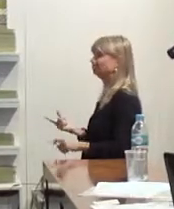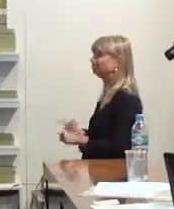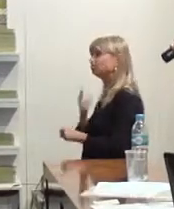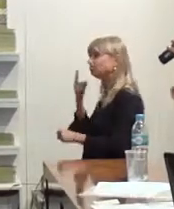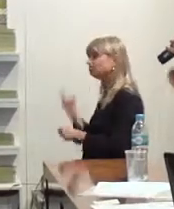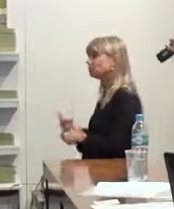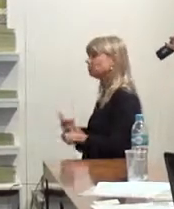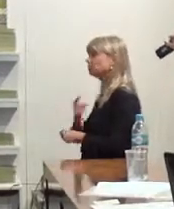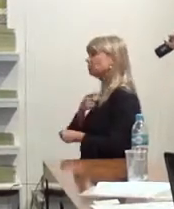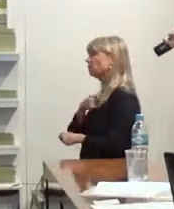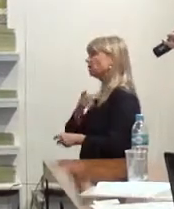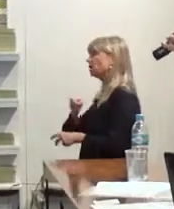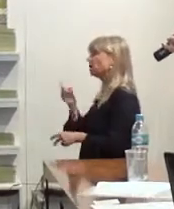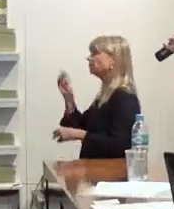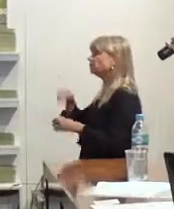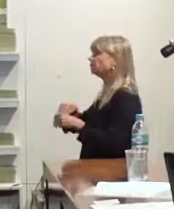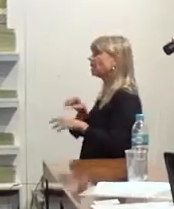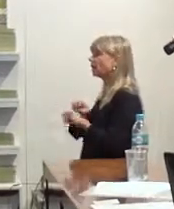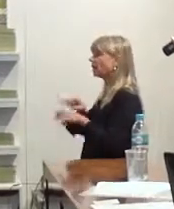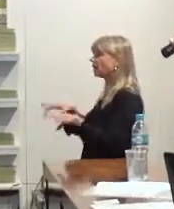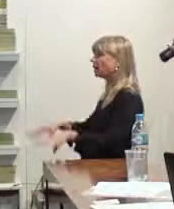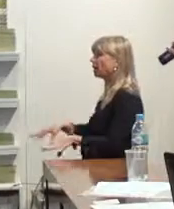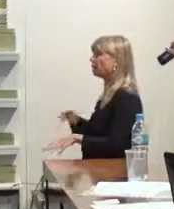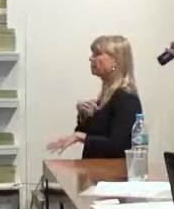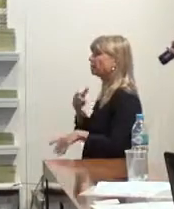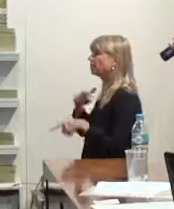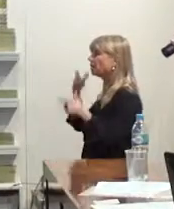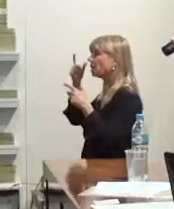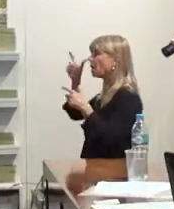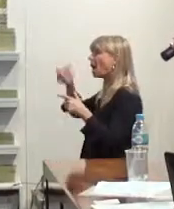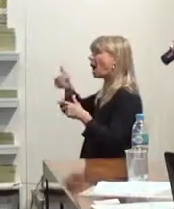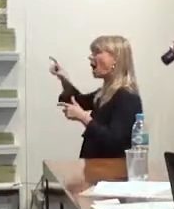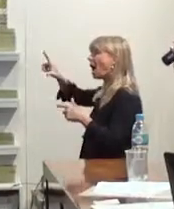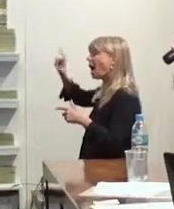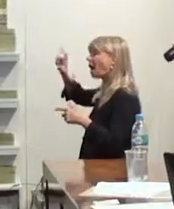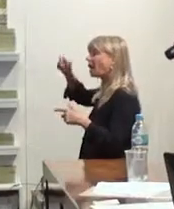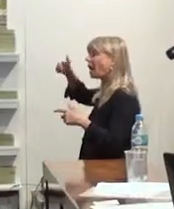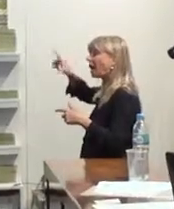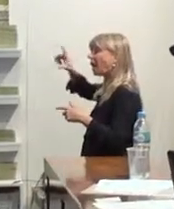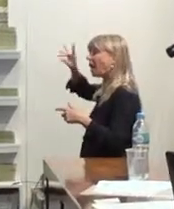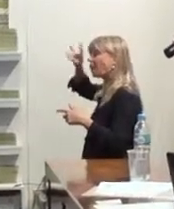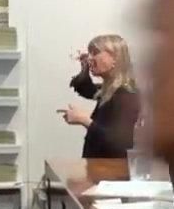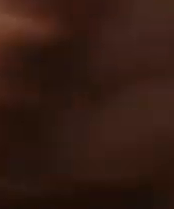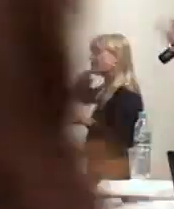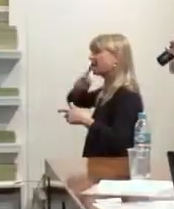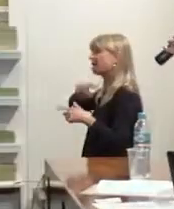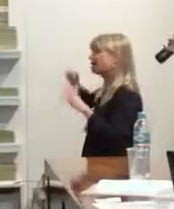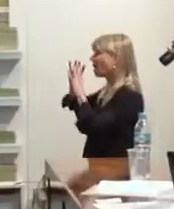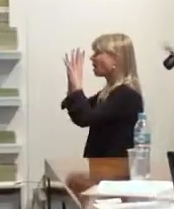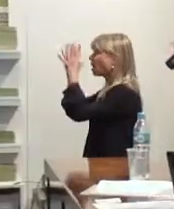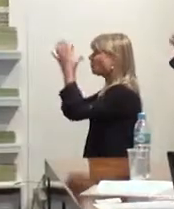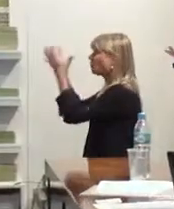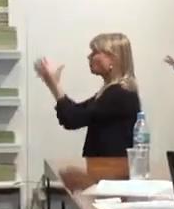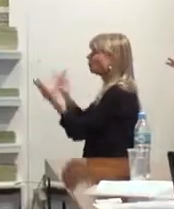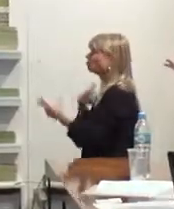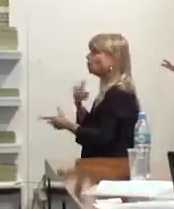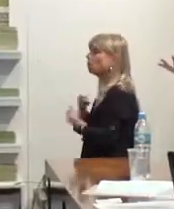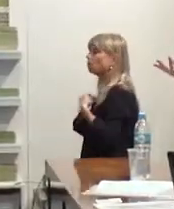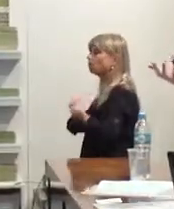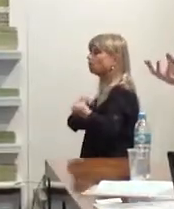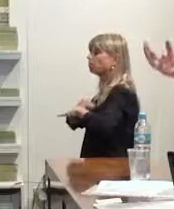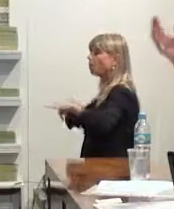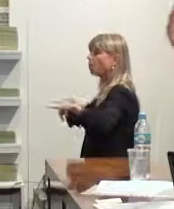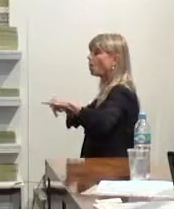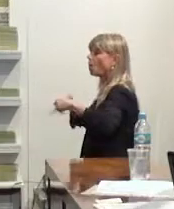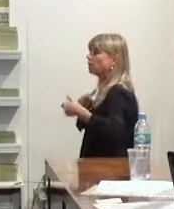formo parte de una red de alcaldes y munícipes del mundo donde promovemos la gratuidad en el